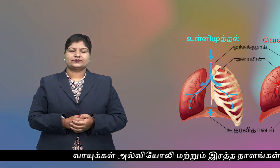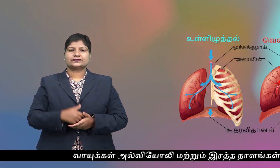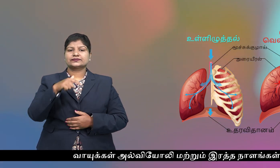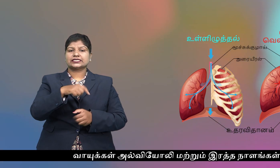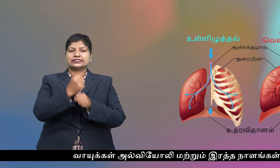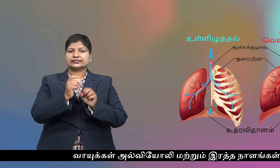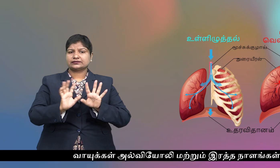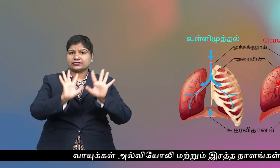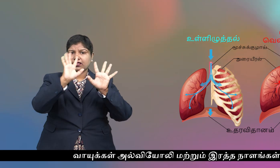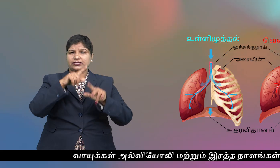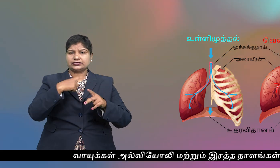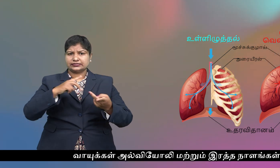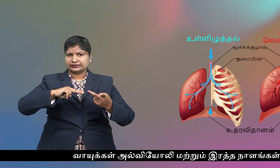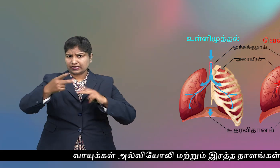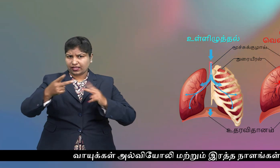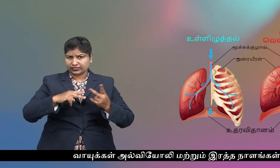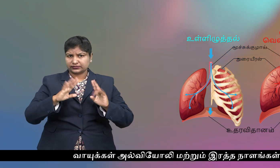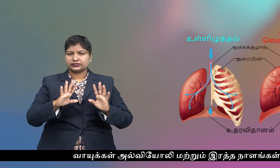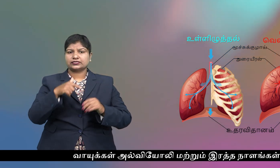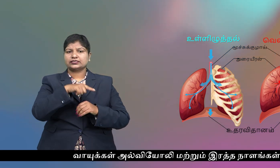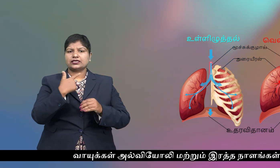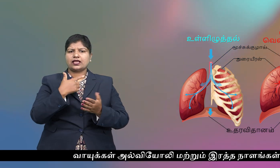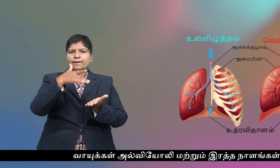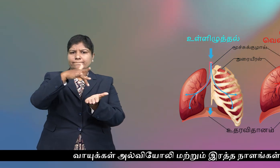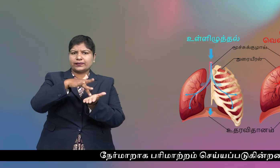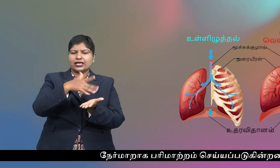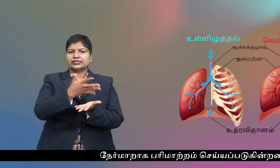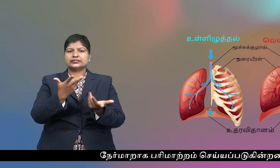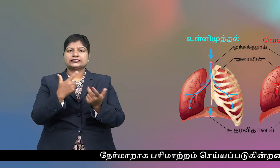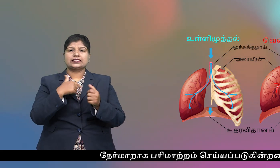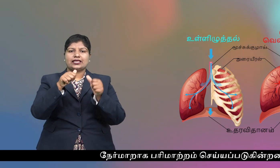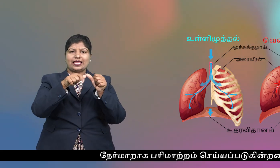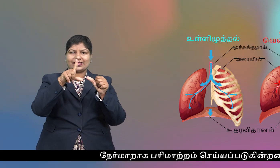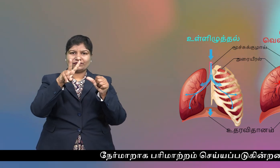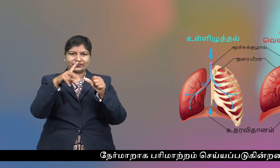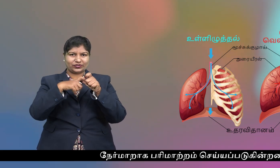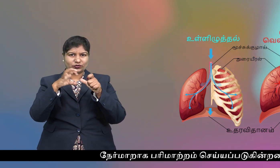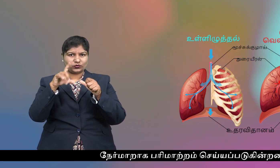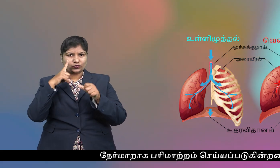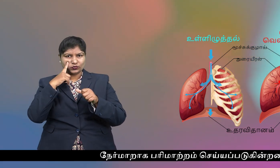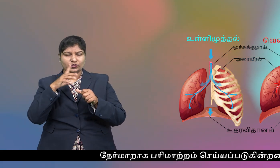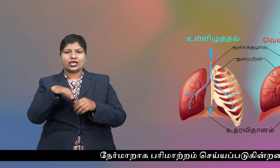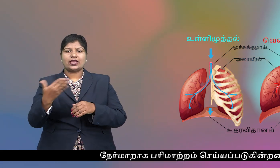வாயுக்கள் அல்வியோலி மற்றும் இரத்த நாளங்கள் மற்றும் நேர்மாறாக பரிமாற்றம் செய்யப்படுகின்றன.